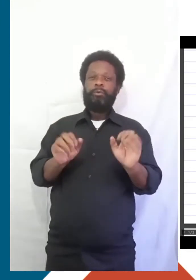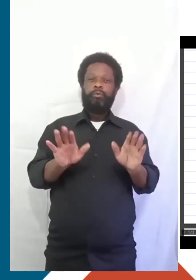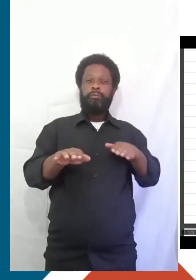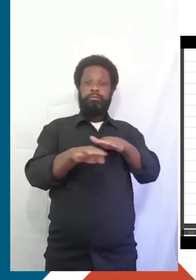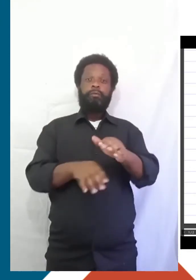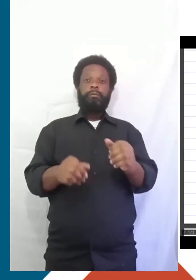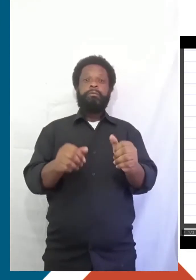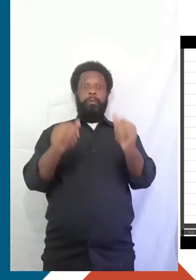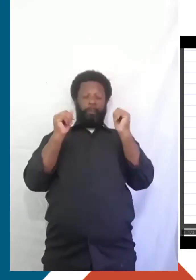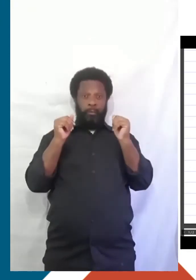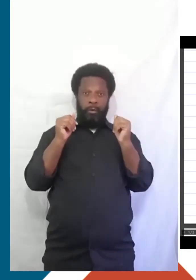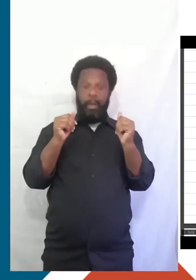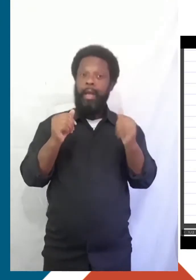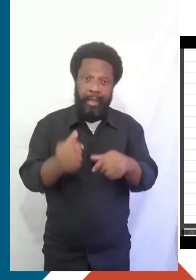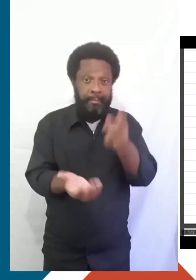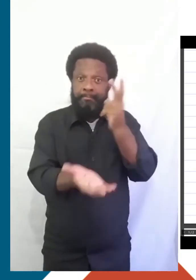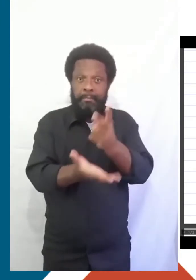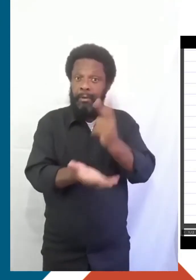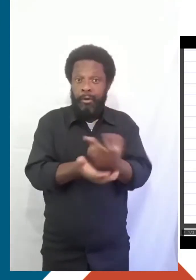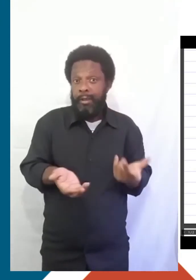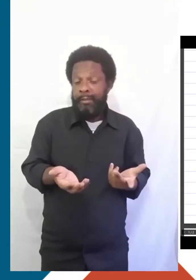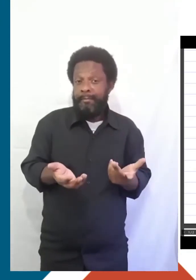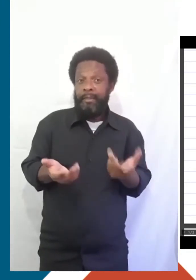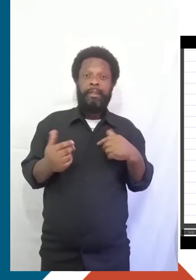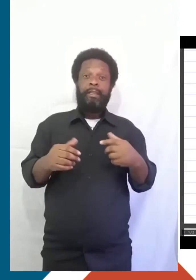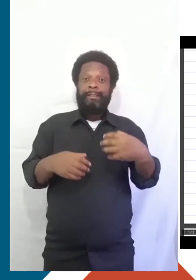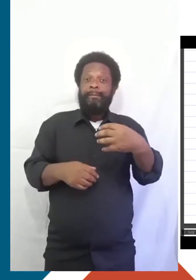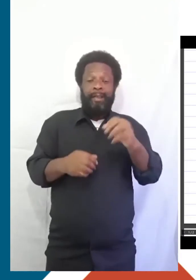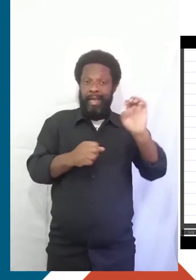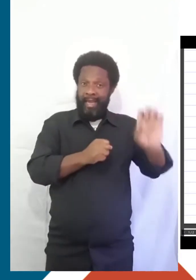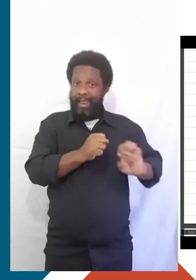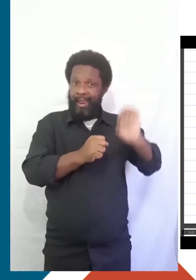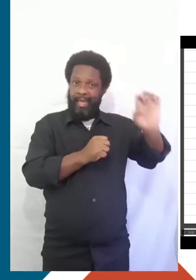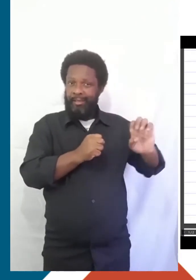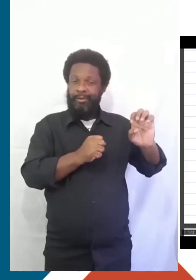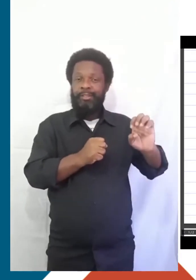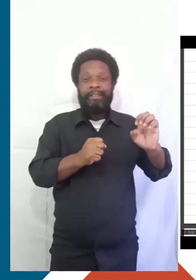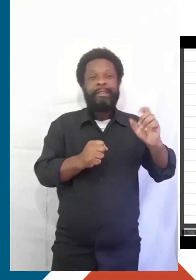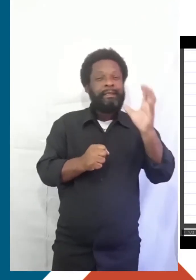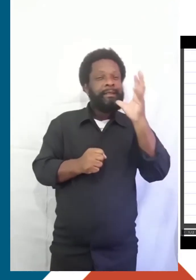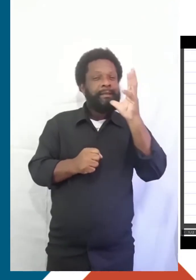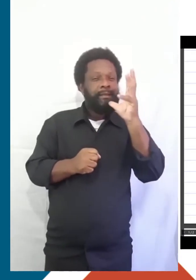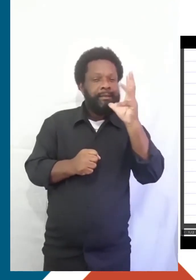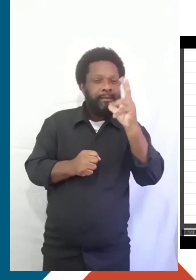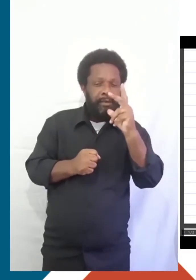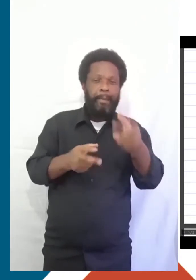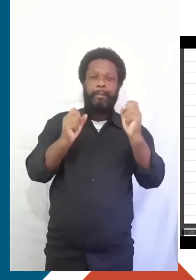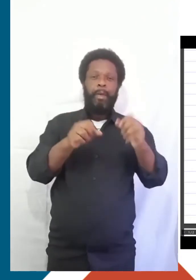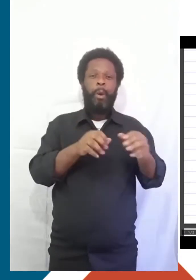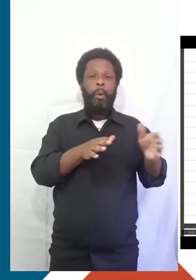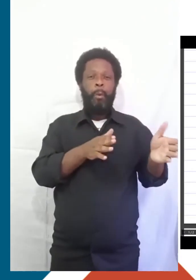para trás se não estiver segurando, é a mesma coisa. Os elétrons eles vão sentir esse movimento